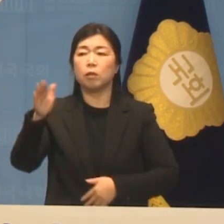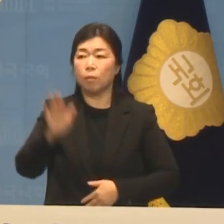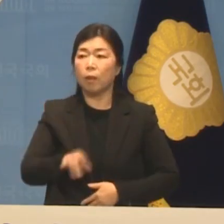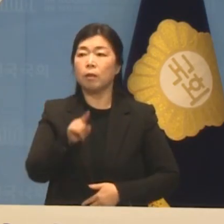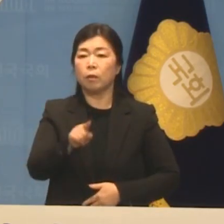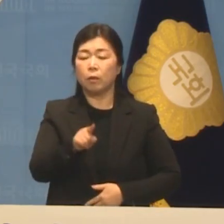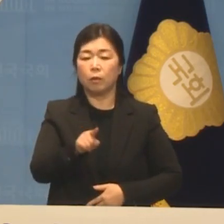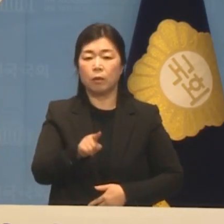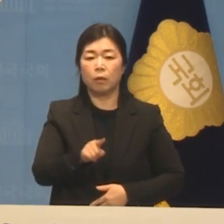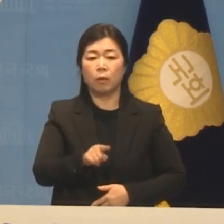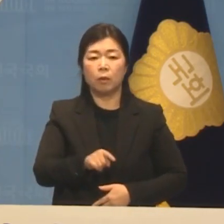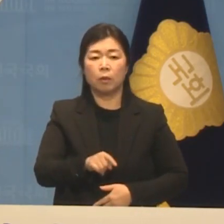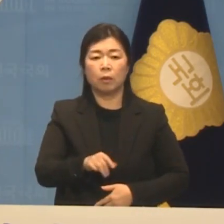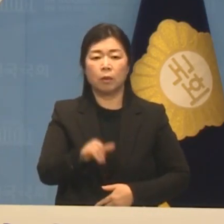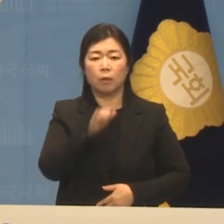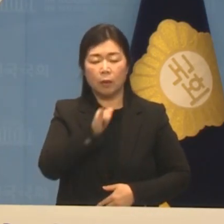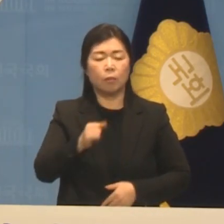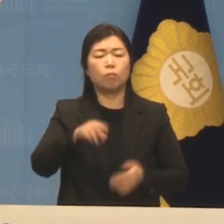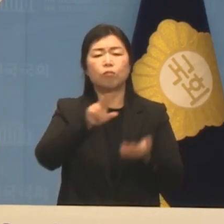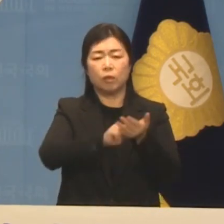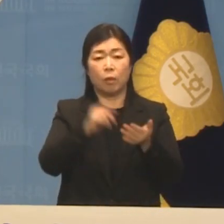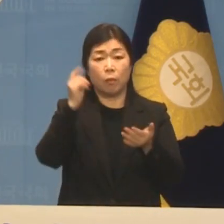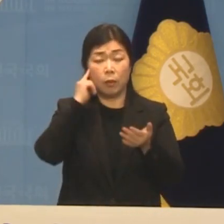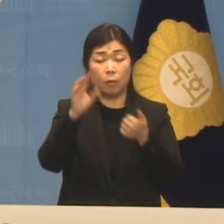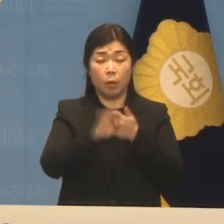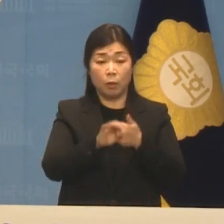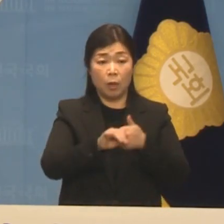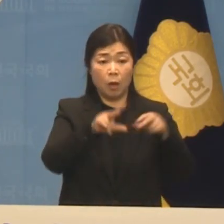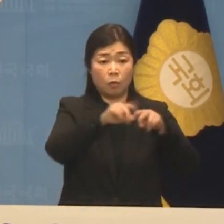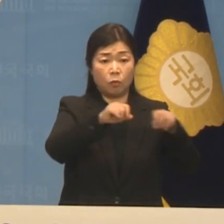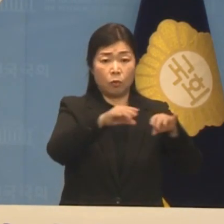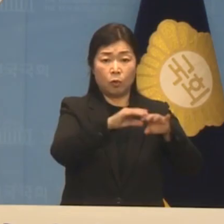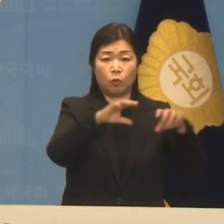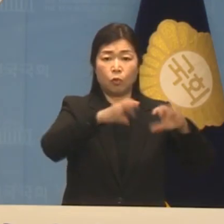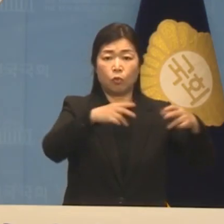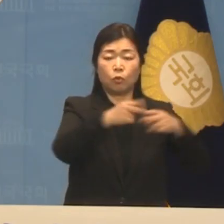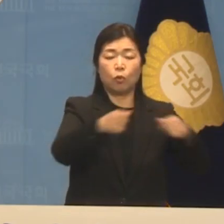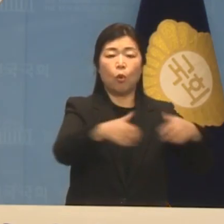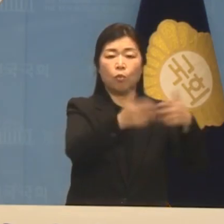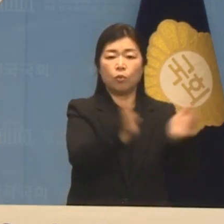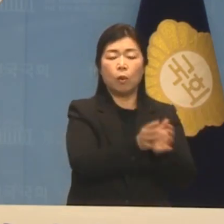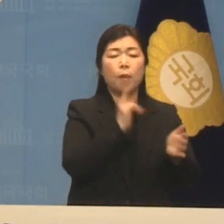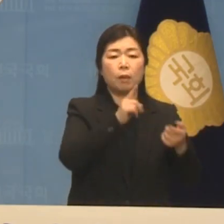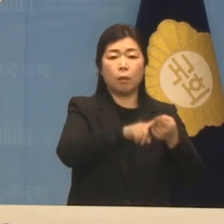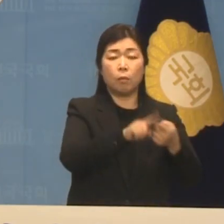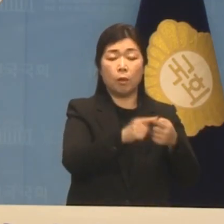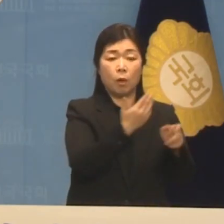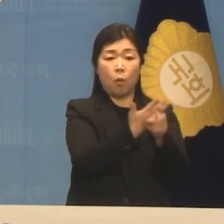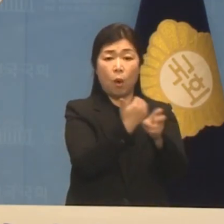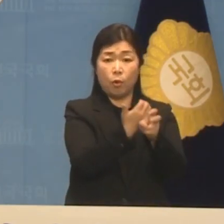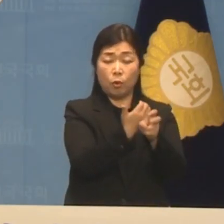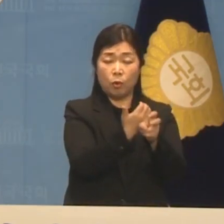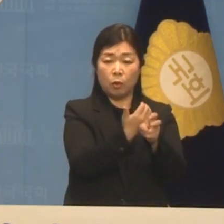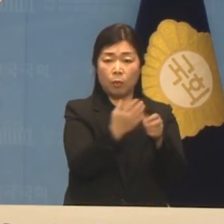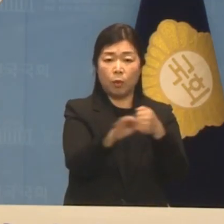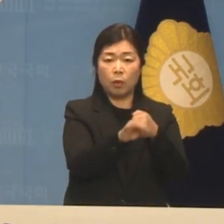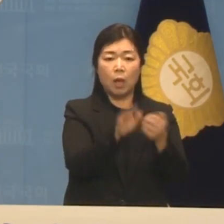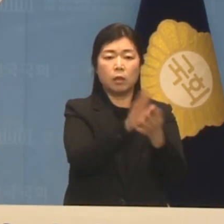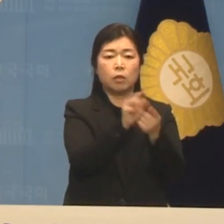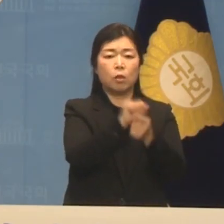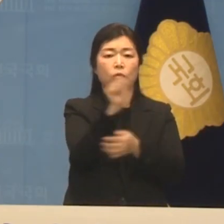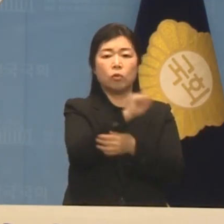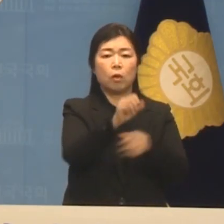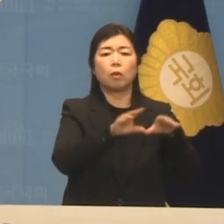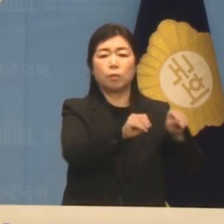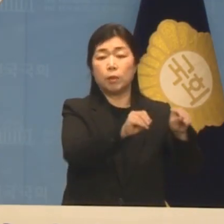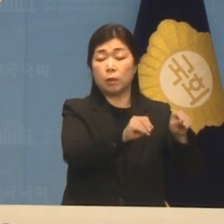스스로 자가당착에 빠진 꼴입니다. 국토부의 주장대로 화물운송사업법은 운송사업자의 직접 운송 의무제를